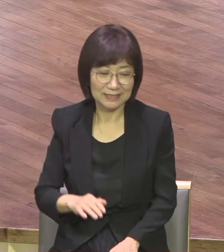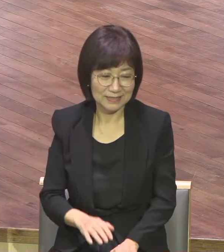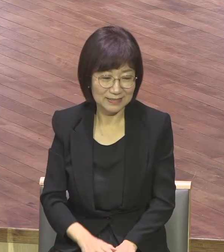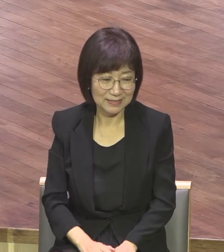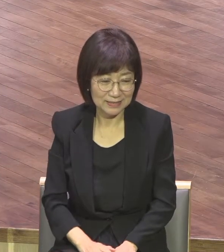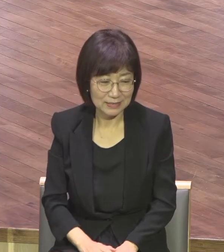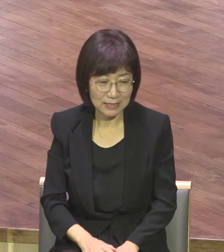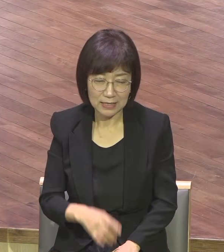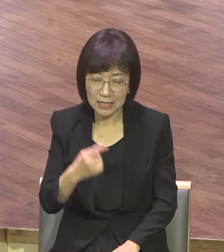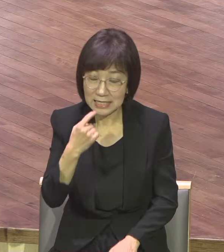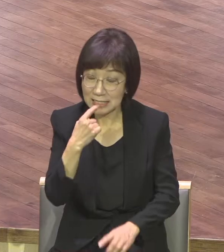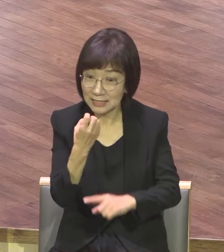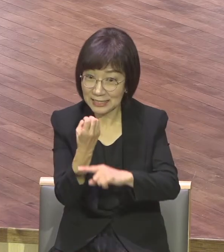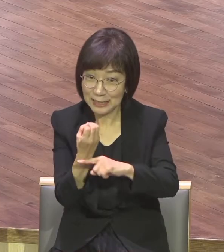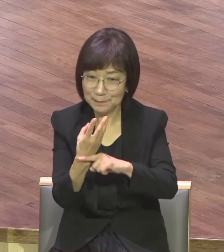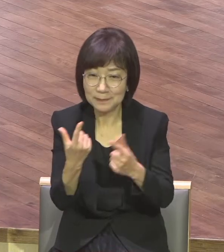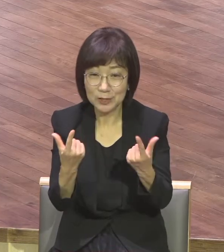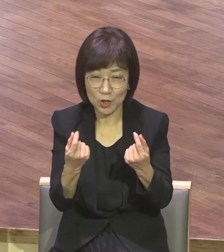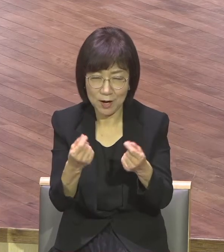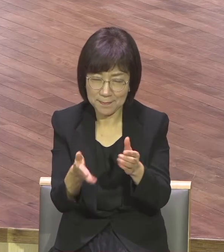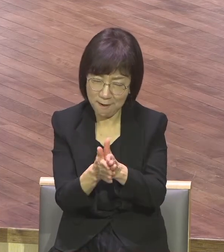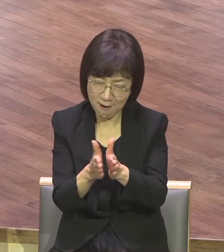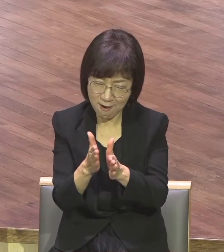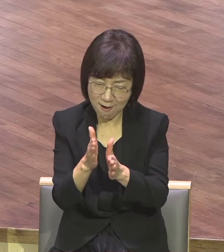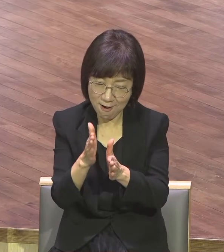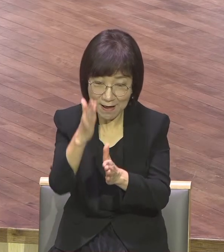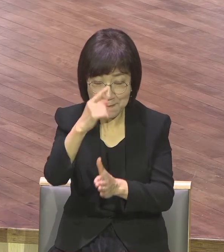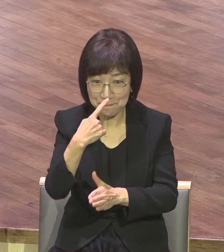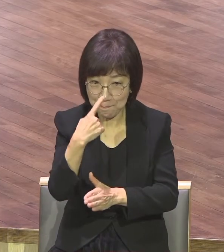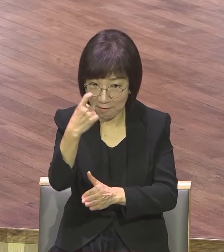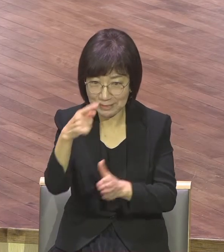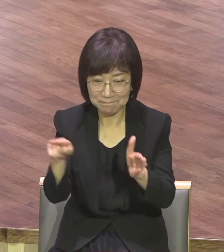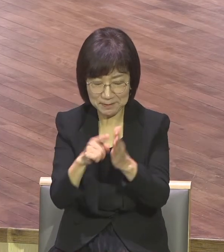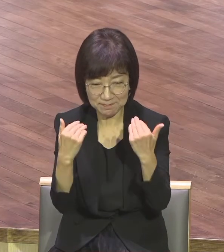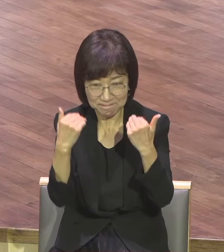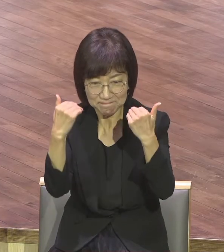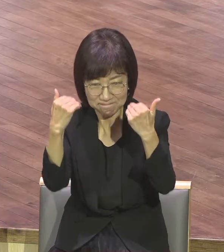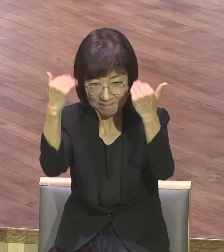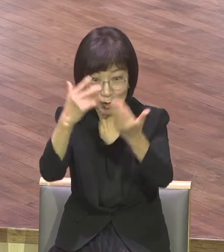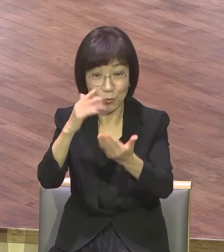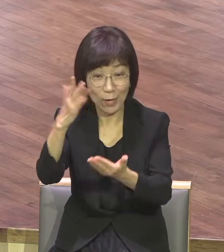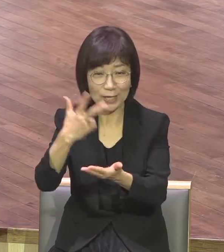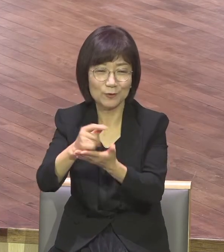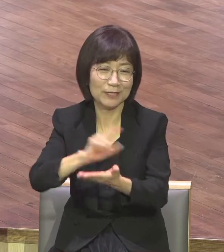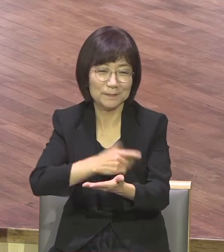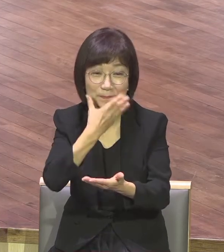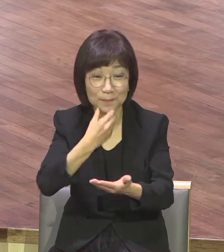순금같이 빛나는 멋진 영적 성장의 길을 제물로 축복합니다.